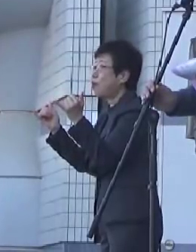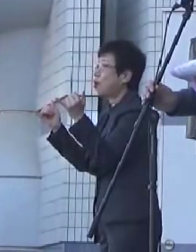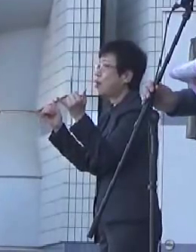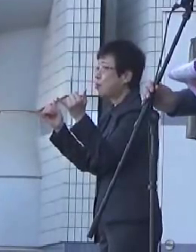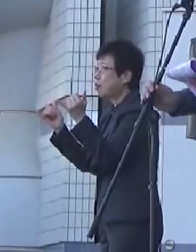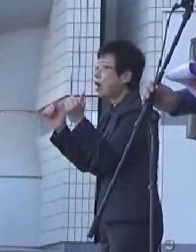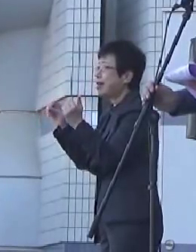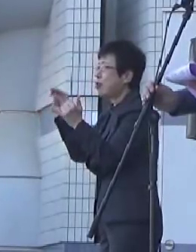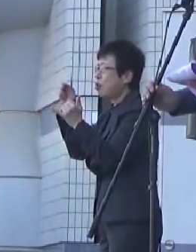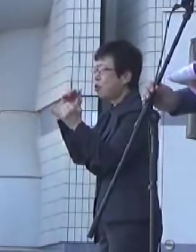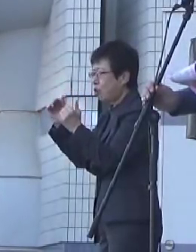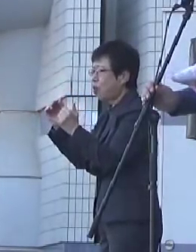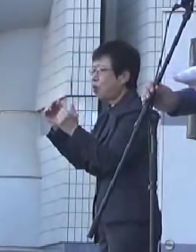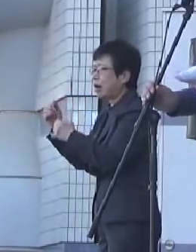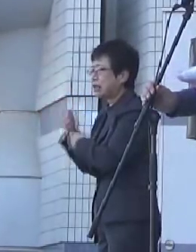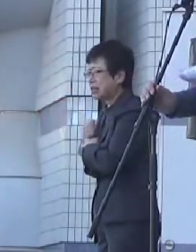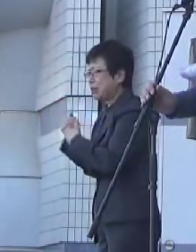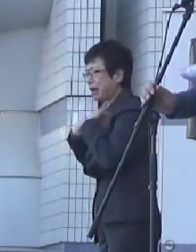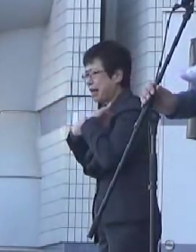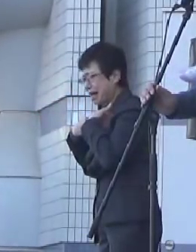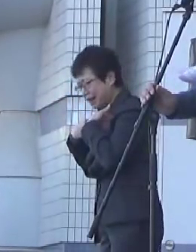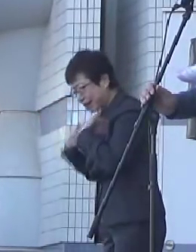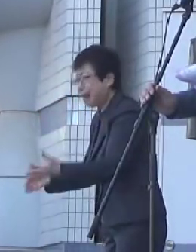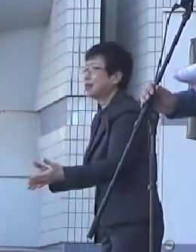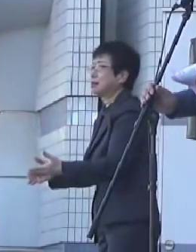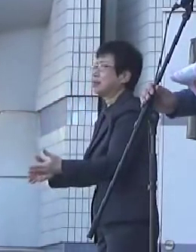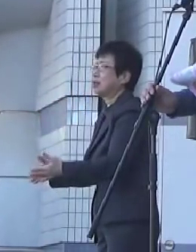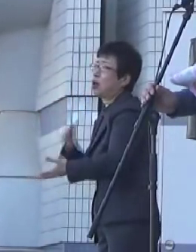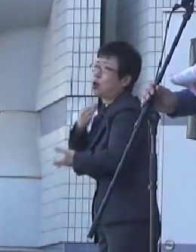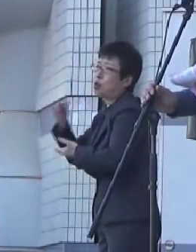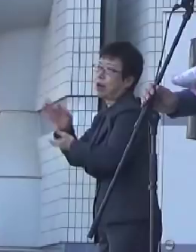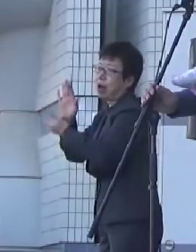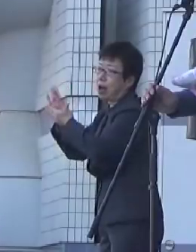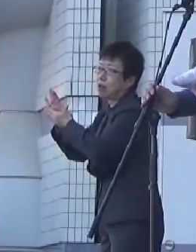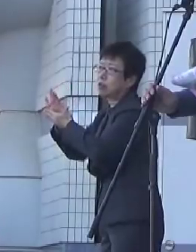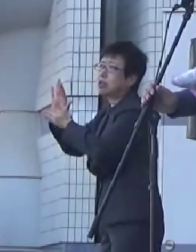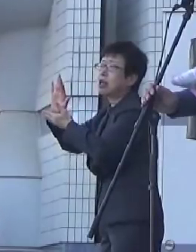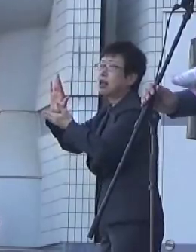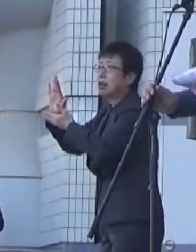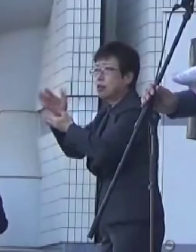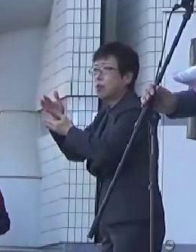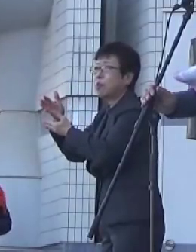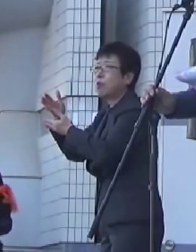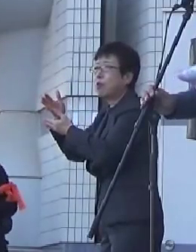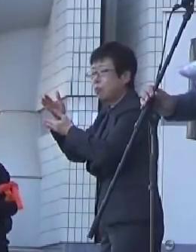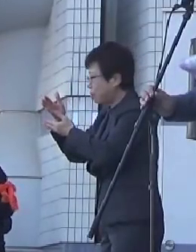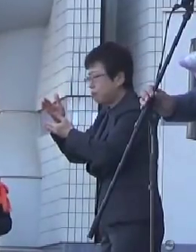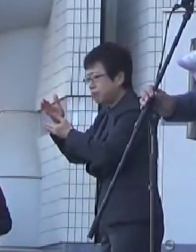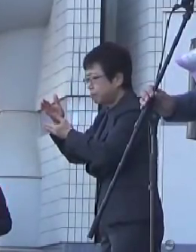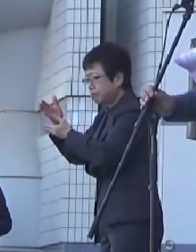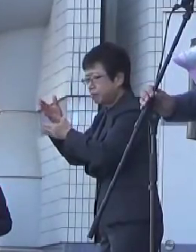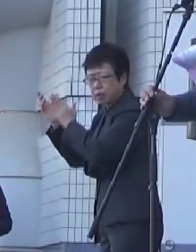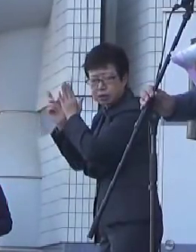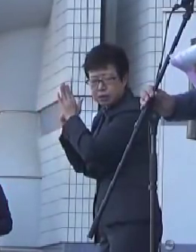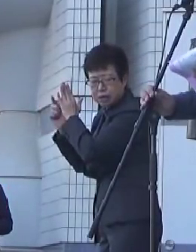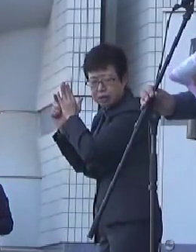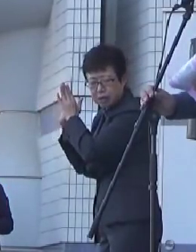沖縄県民の辺野古はいらない、新基地はいらないという声を全く政府は聞こうとはしません。